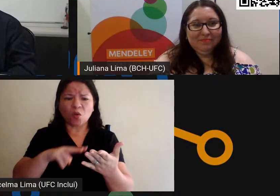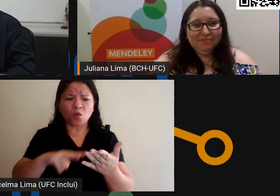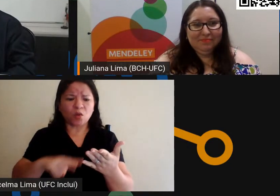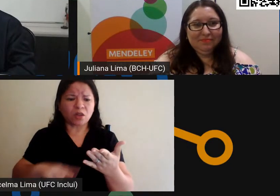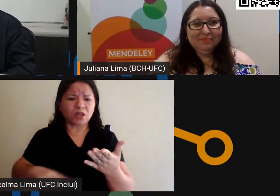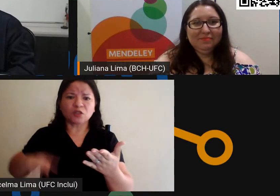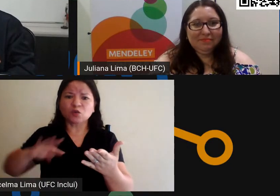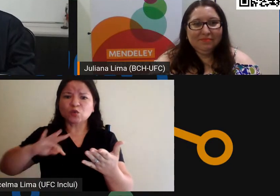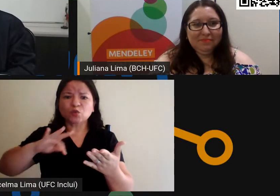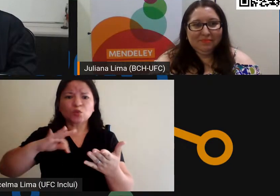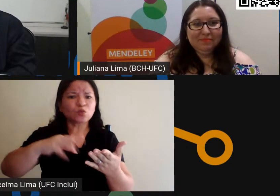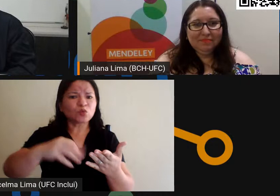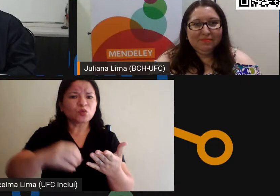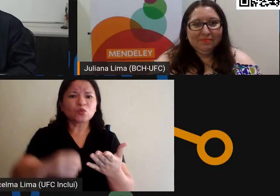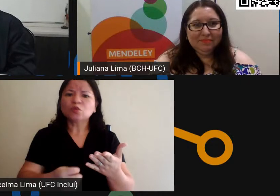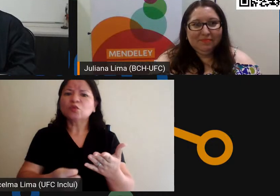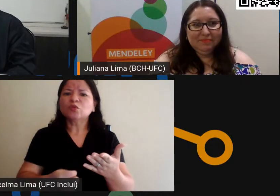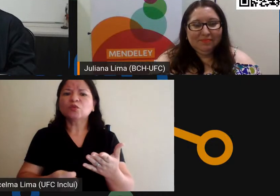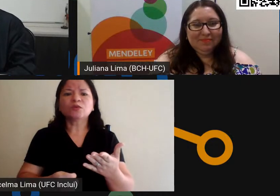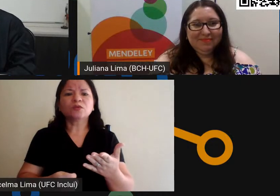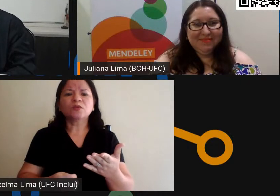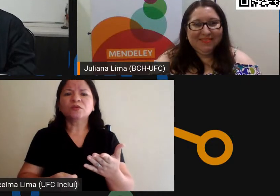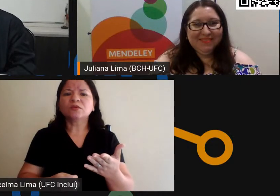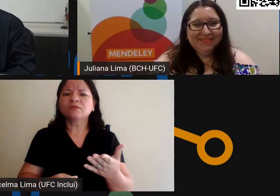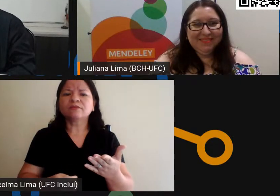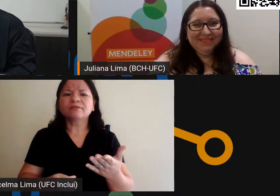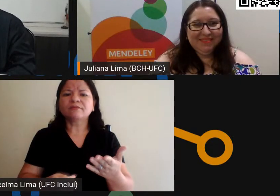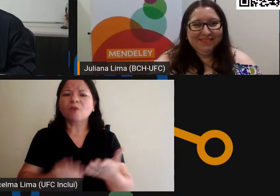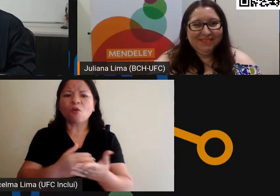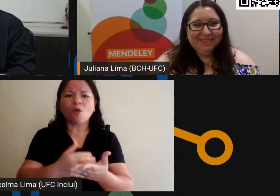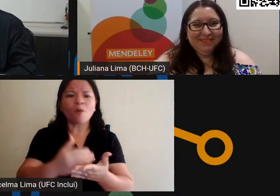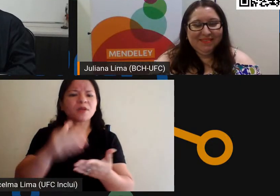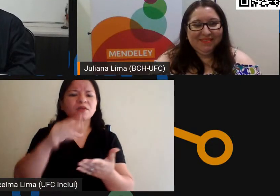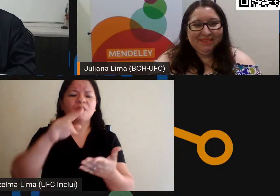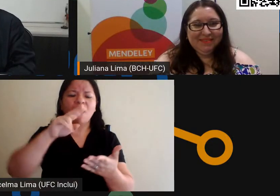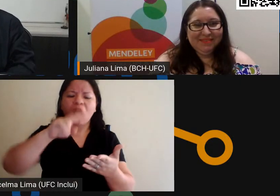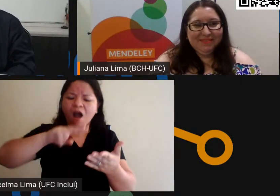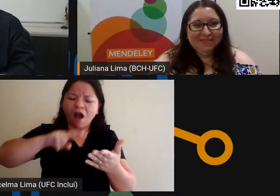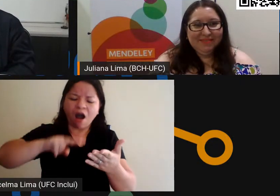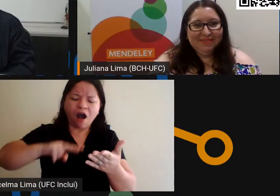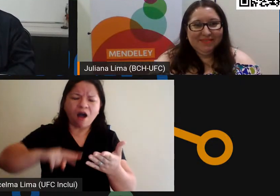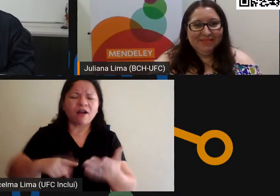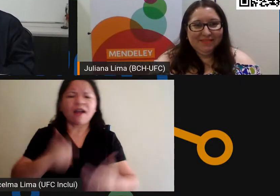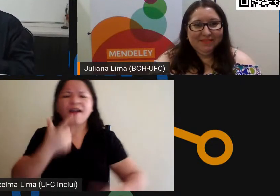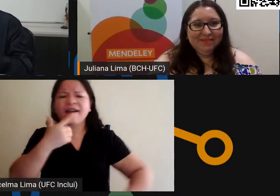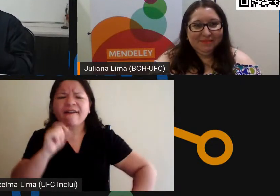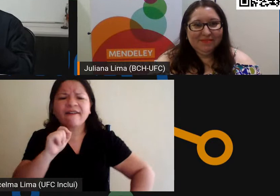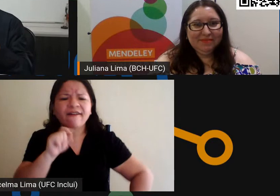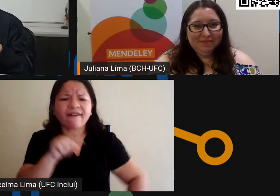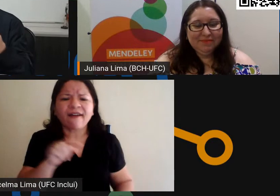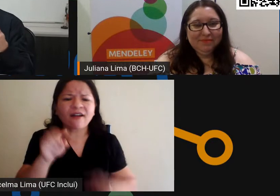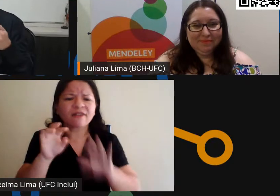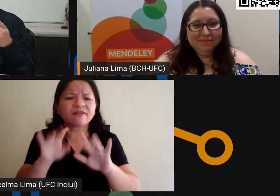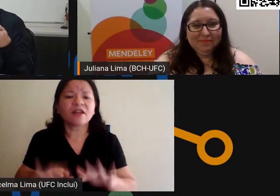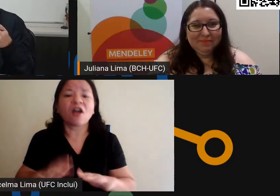inteiro. Fiquei lá umas 3 horas lendo o artigo. Aí eu fui ver, mas quem é esse cara? E o cara já tinha